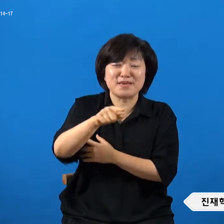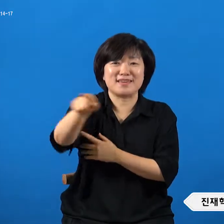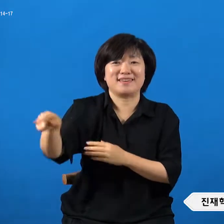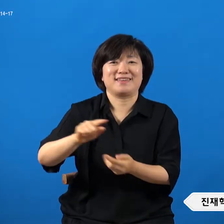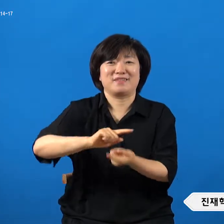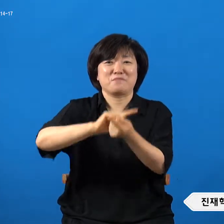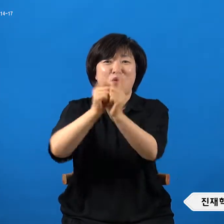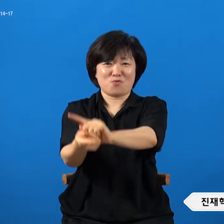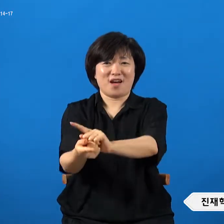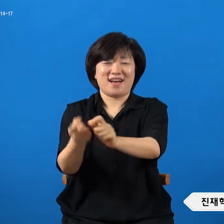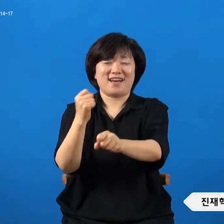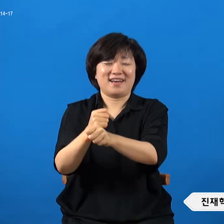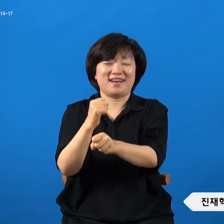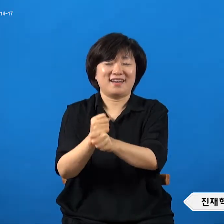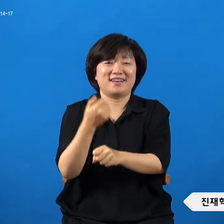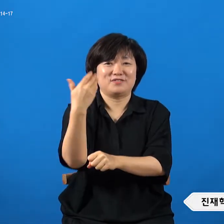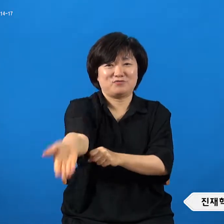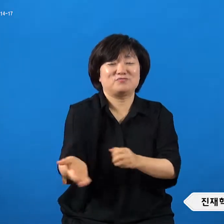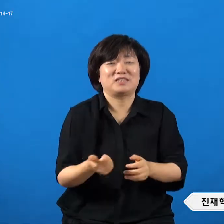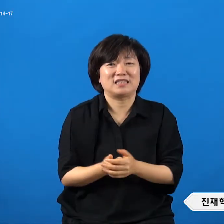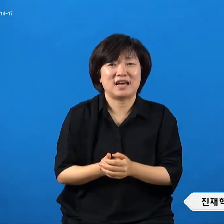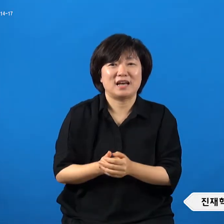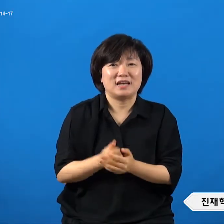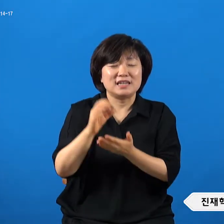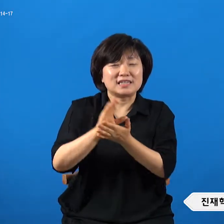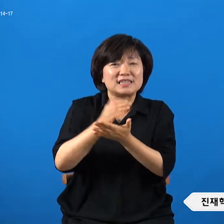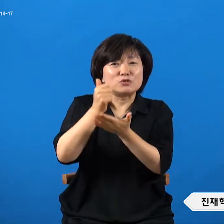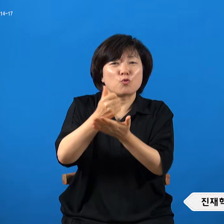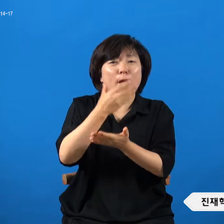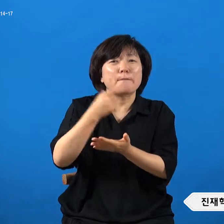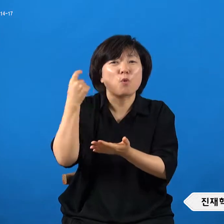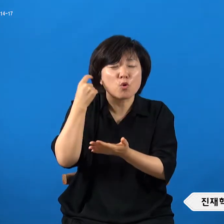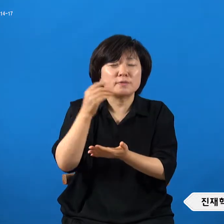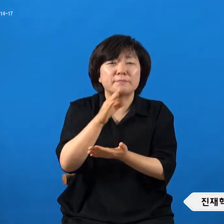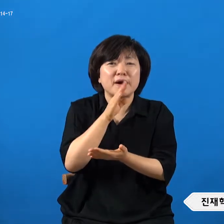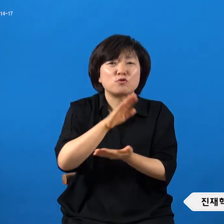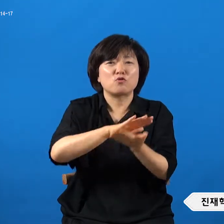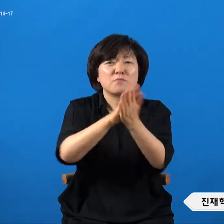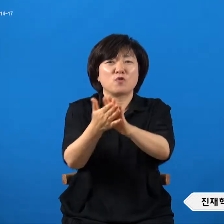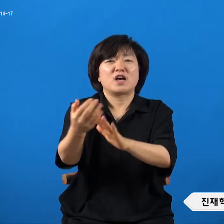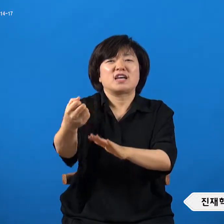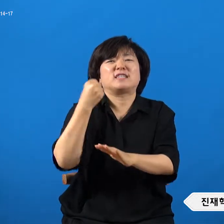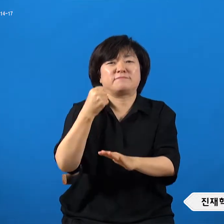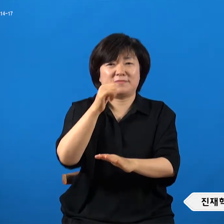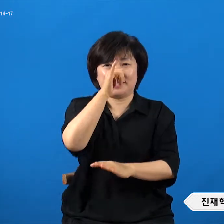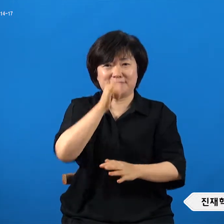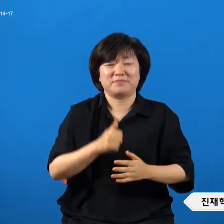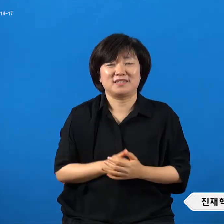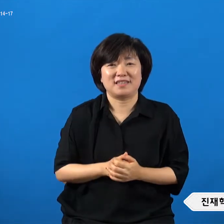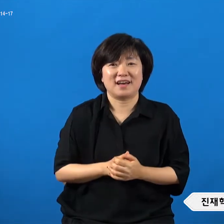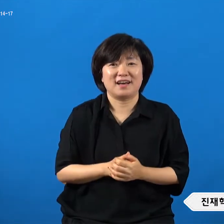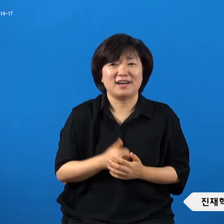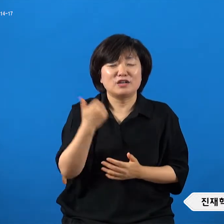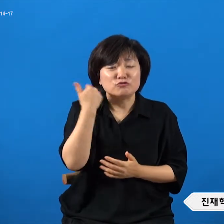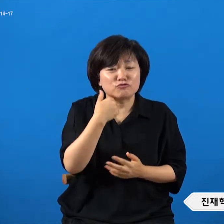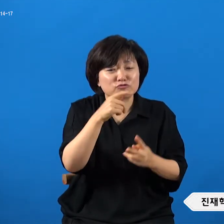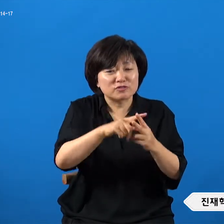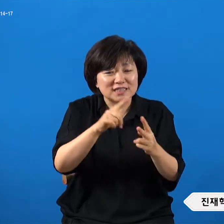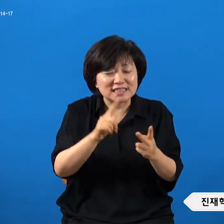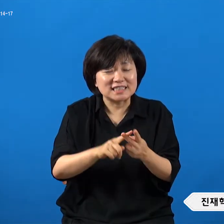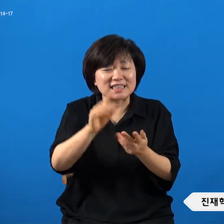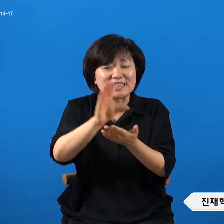들어올 때 변화를 가져옵니다. 그리스도의 복음은 변화입니다. 누구든지 그리스도 안에